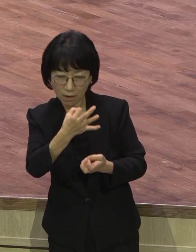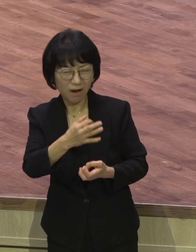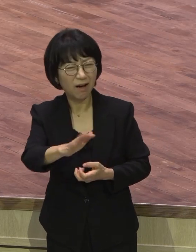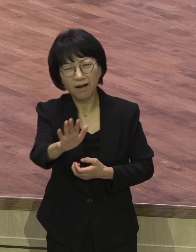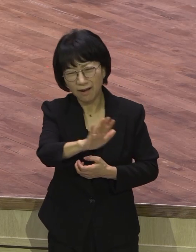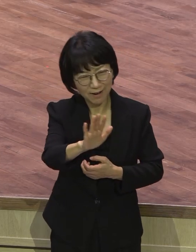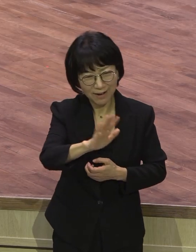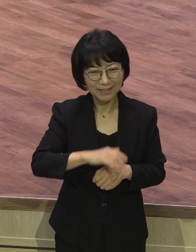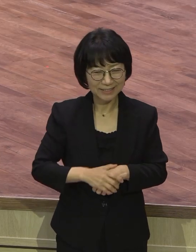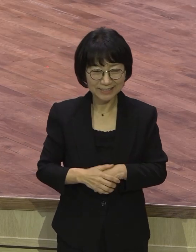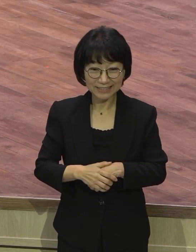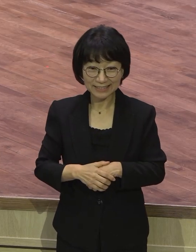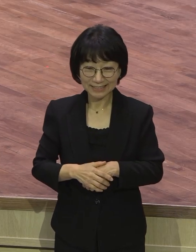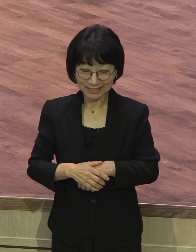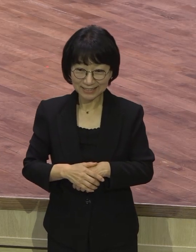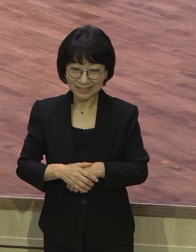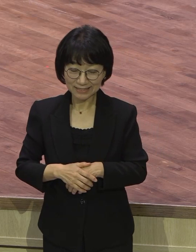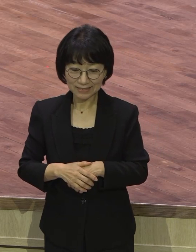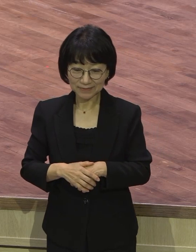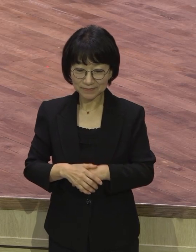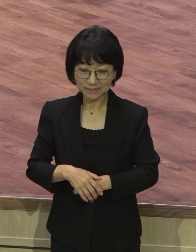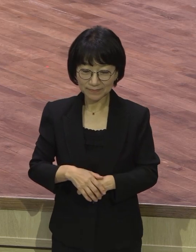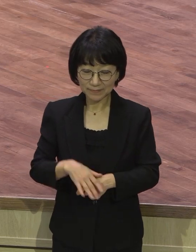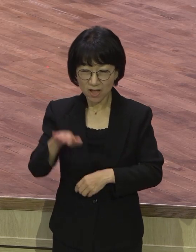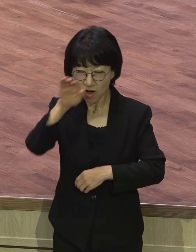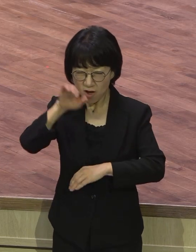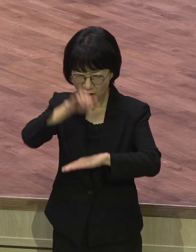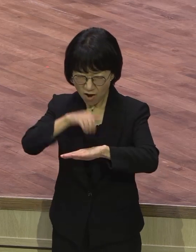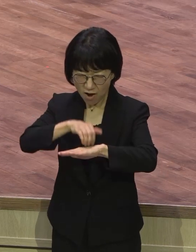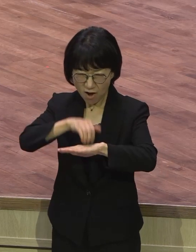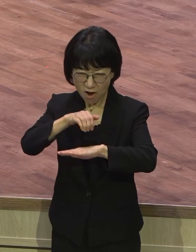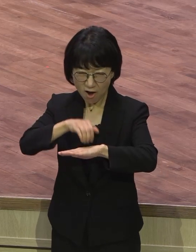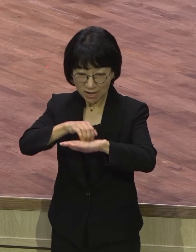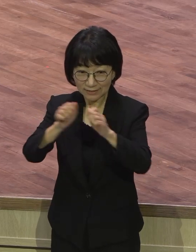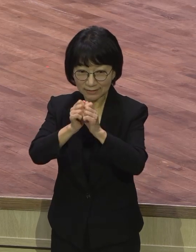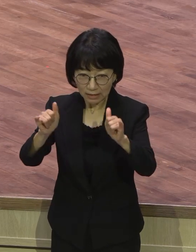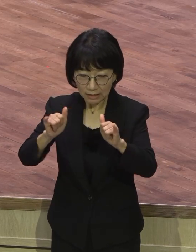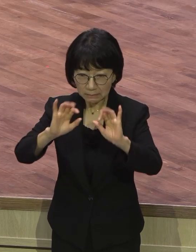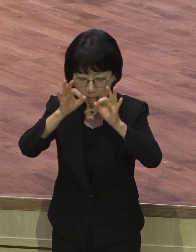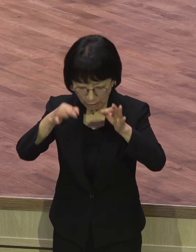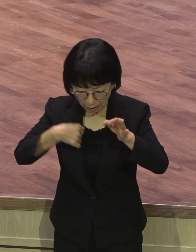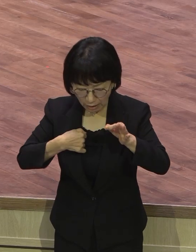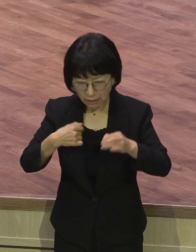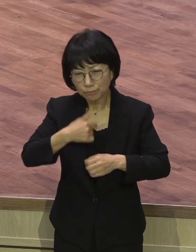연단 받은 사람은 하나님께 고백할 수밖에 없어요. 나는 아무것도 아닌데